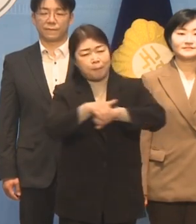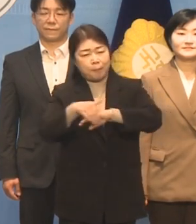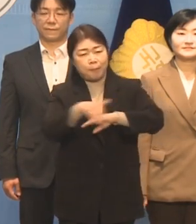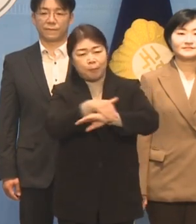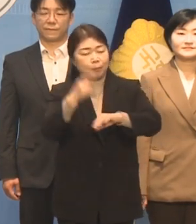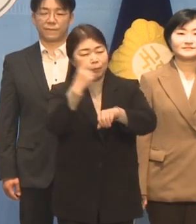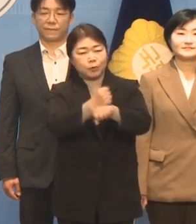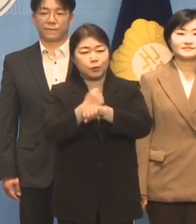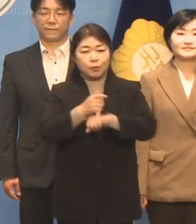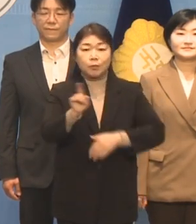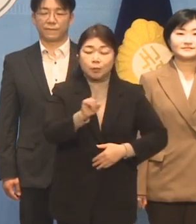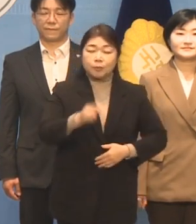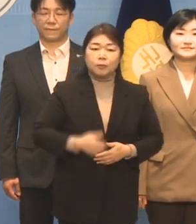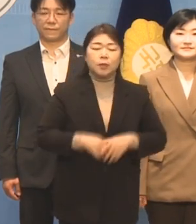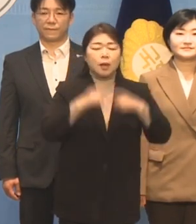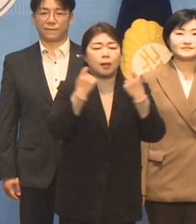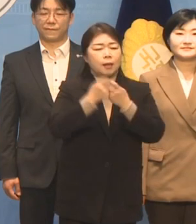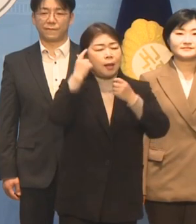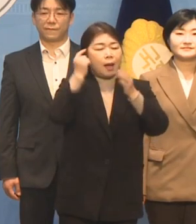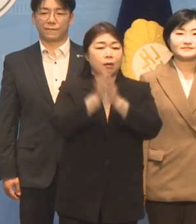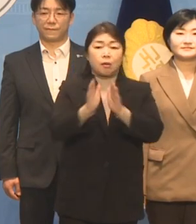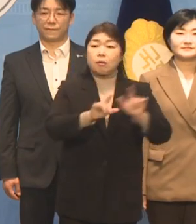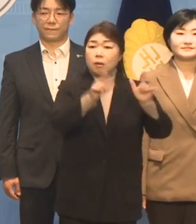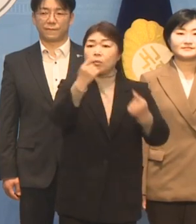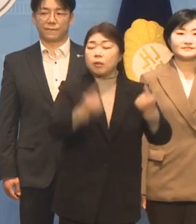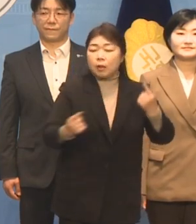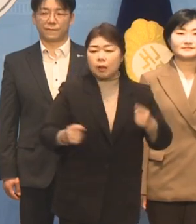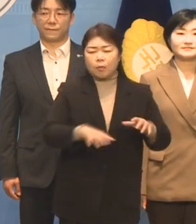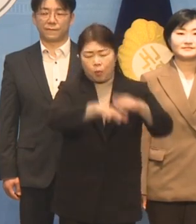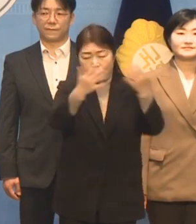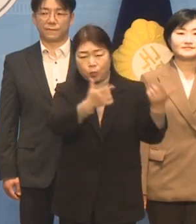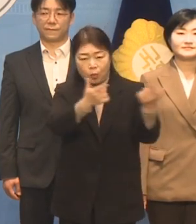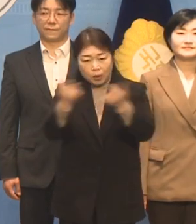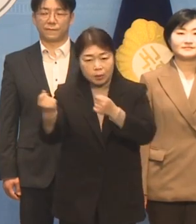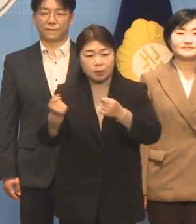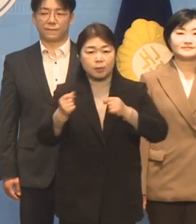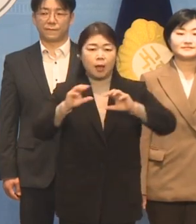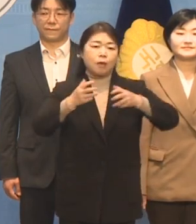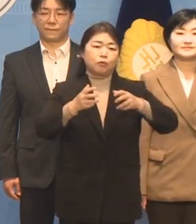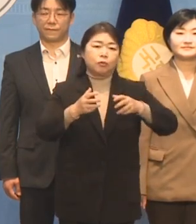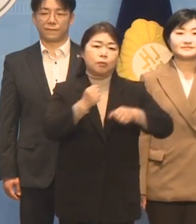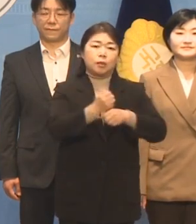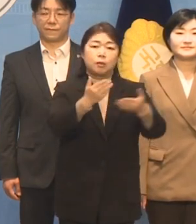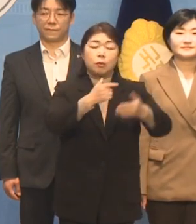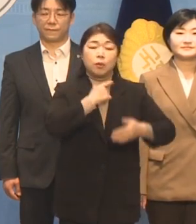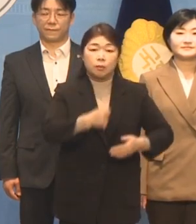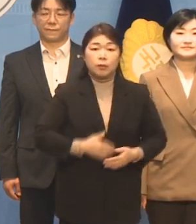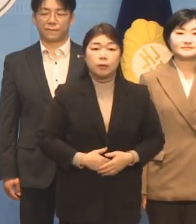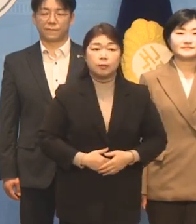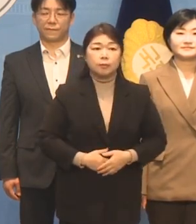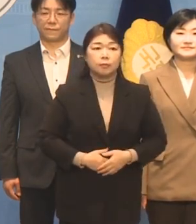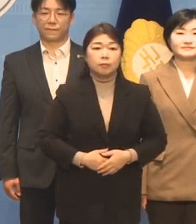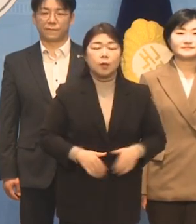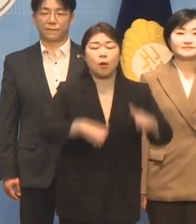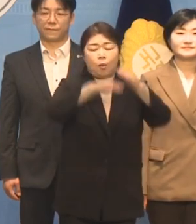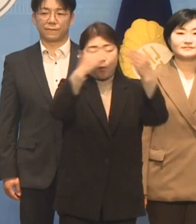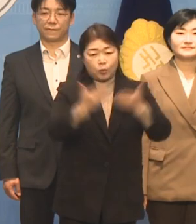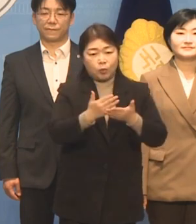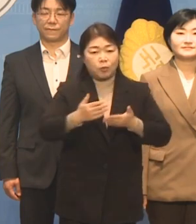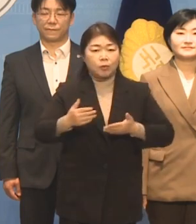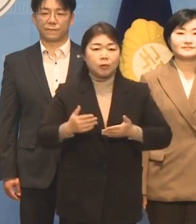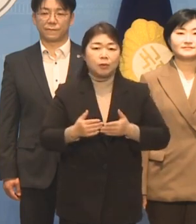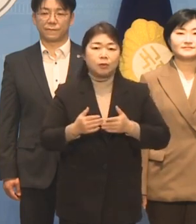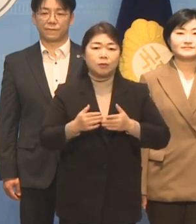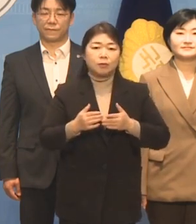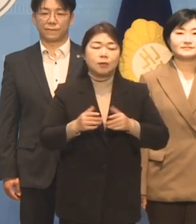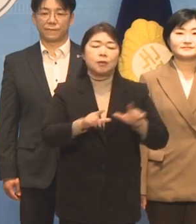도생의 나라를 넘어 모두의 대한민국으로. 모두의 대한민국은 국가가 책임지고 국민에게